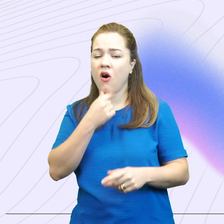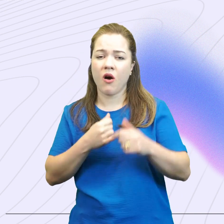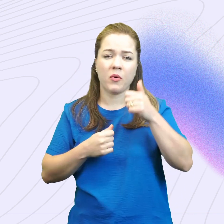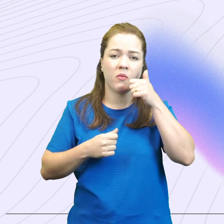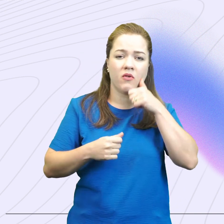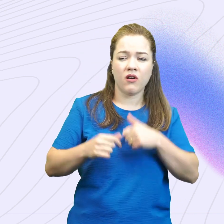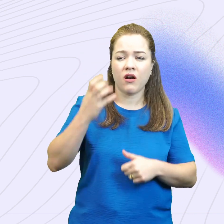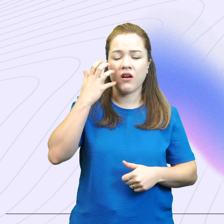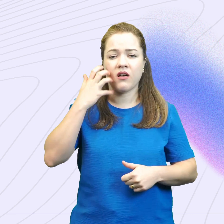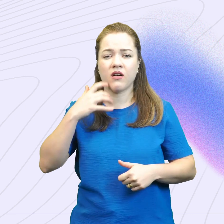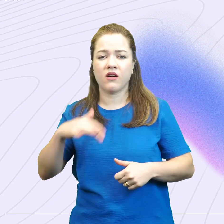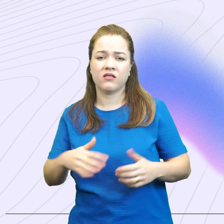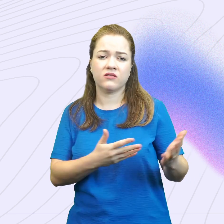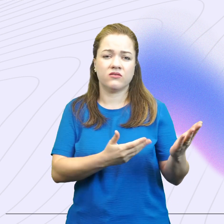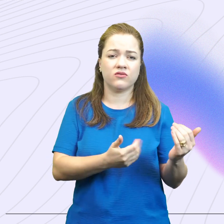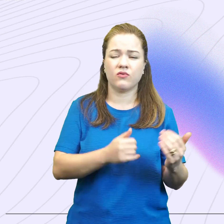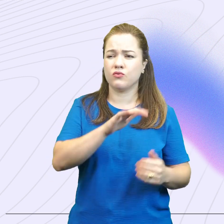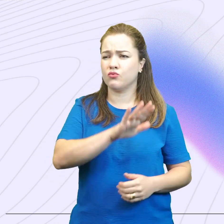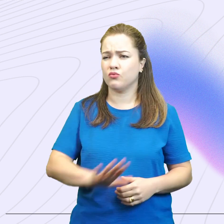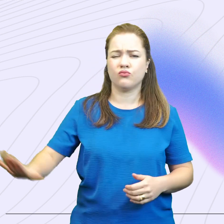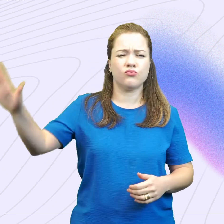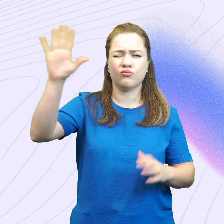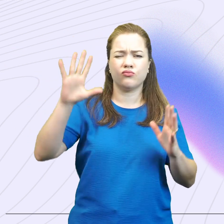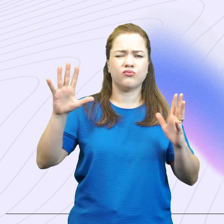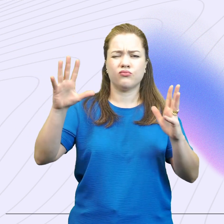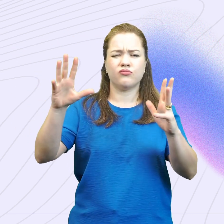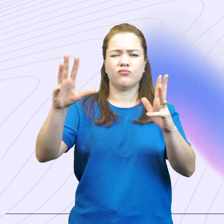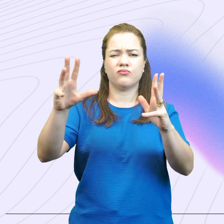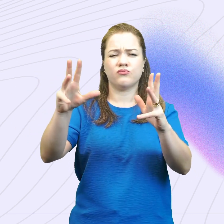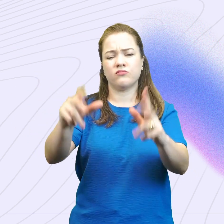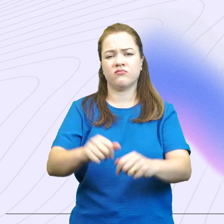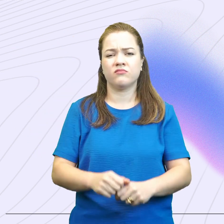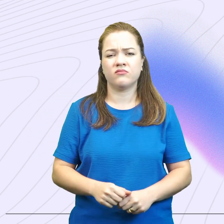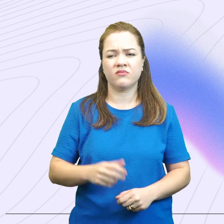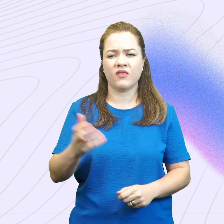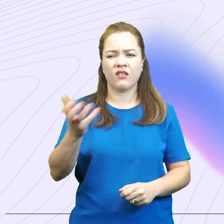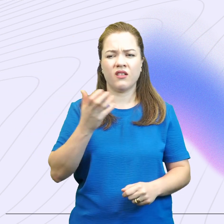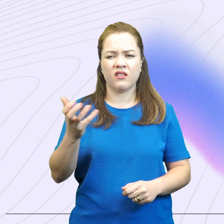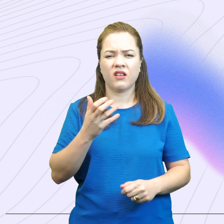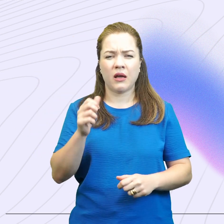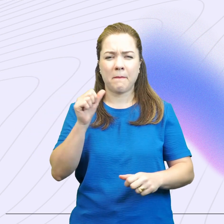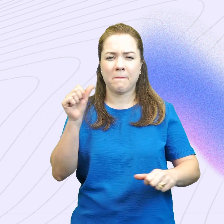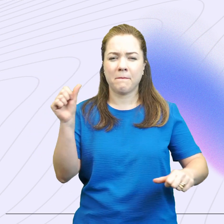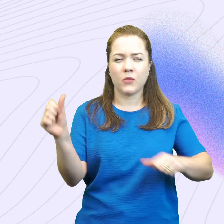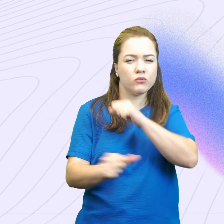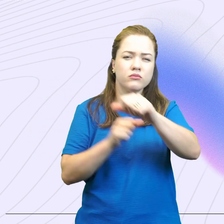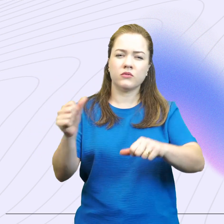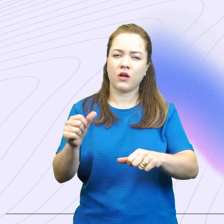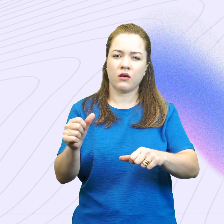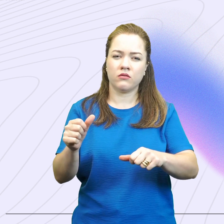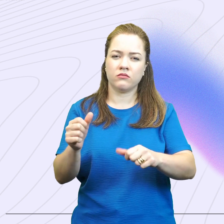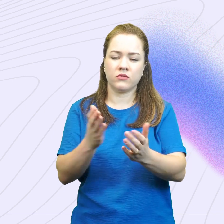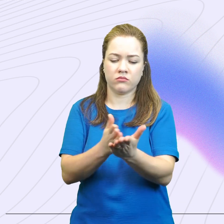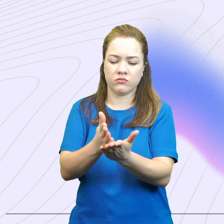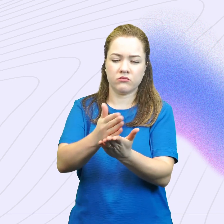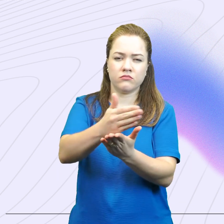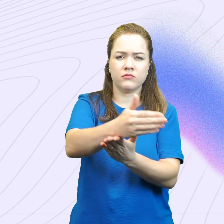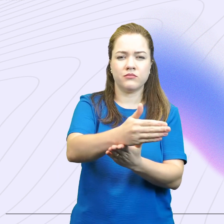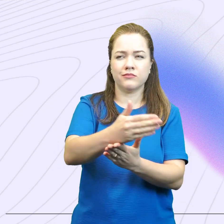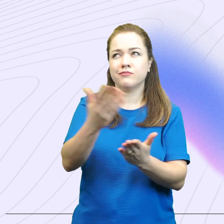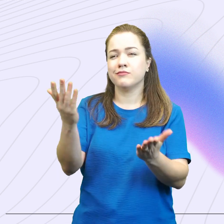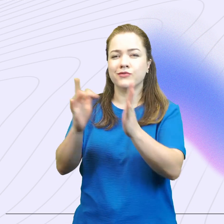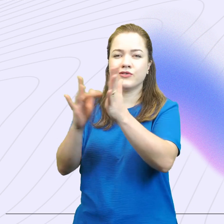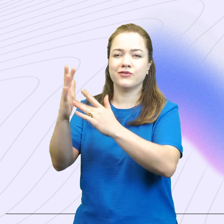crianças, jovens, adolescentes, sobre todos, a fim de deturpar tudo aquilo que o chamado maravilhoso de Jesus para